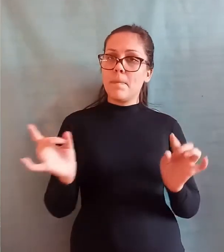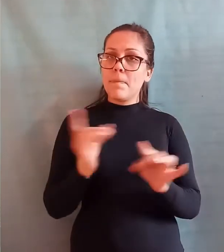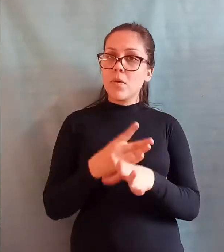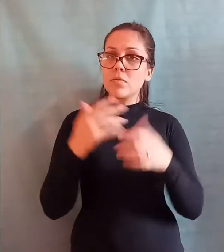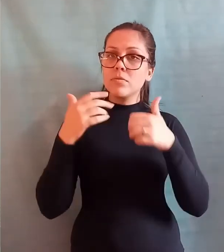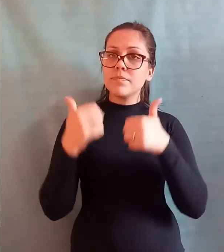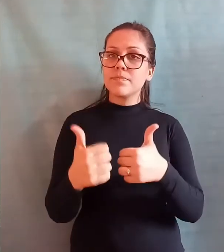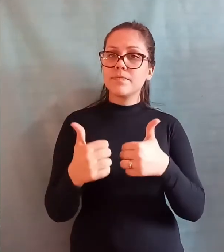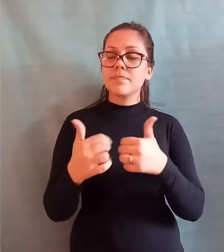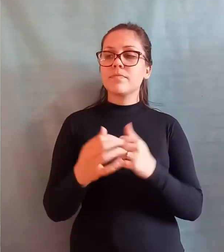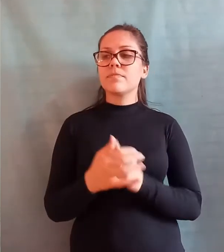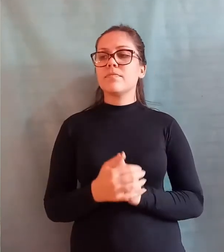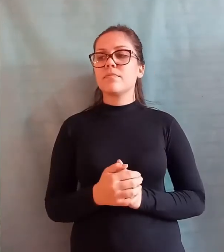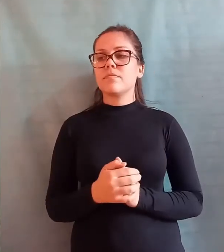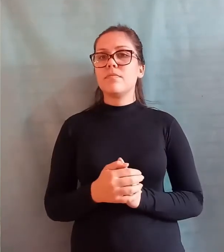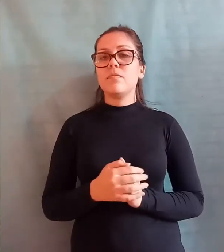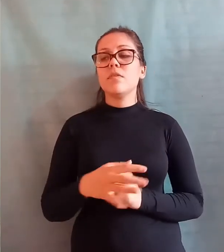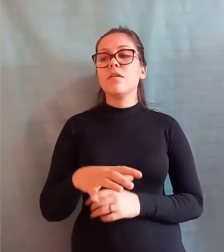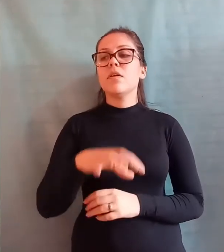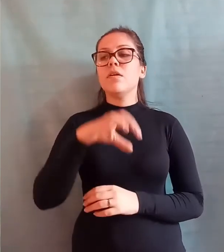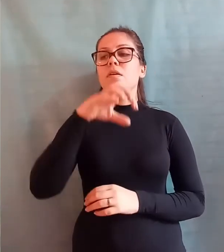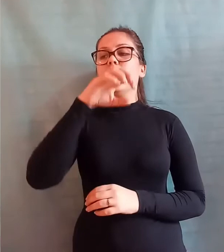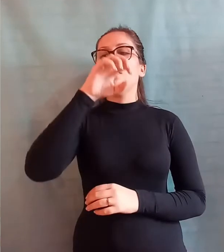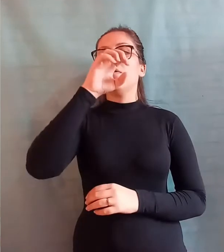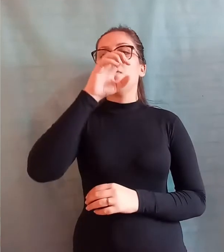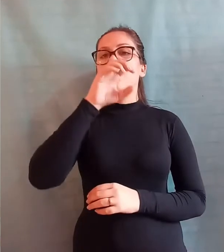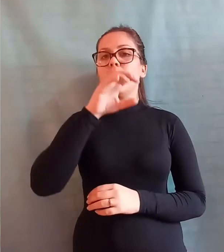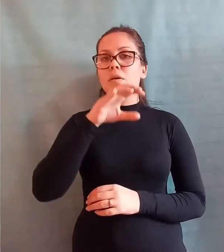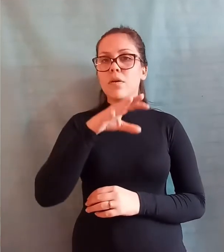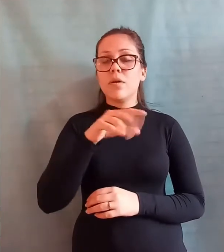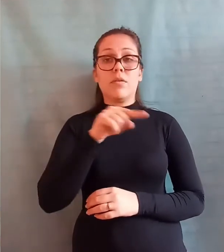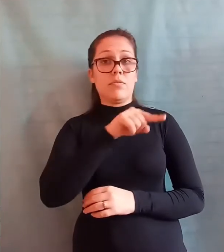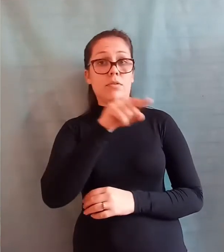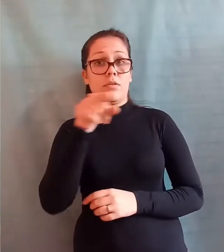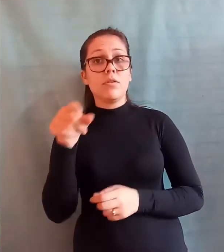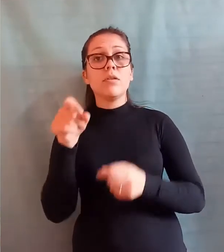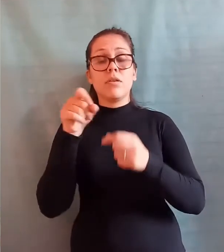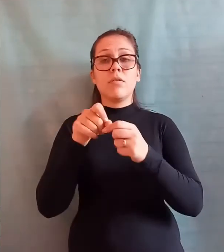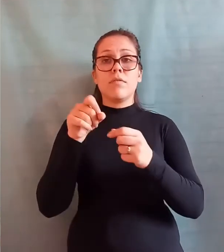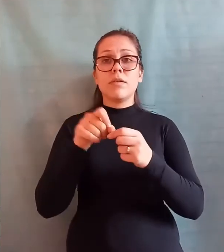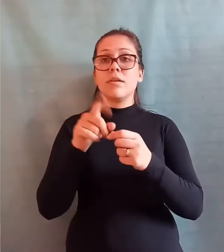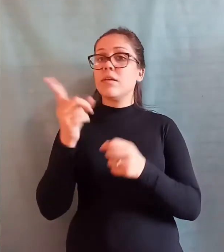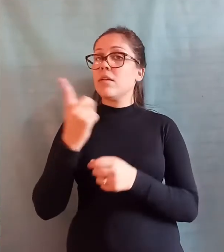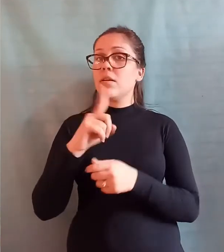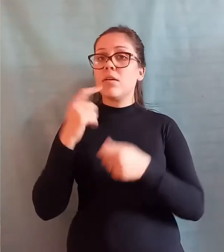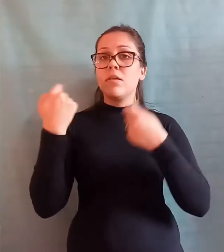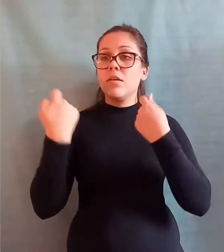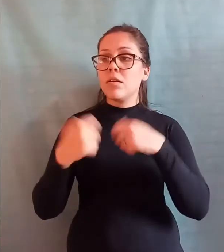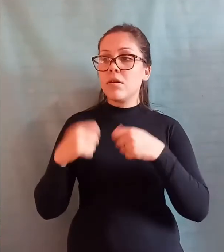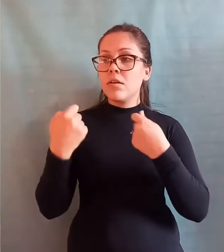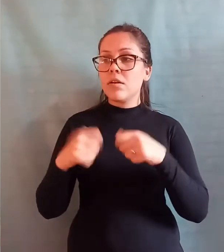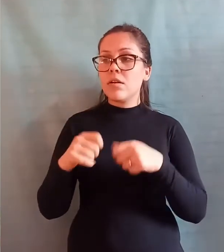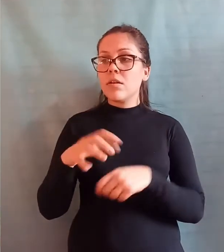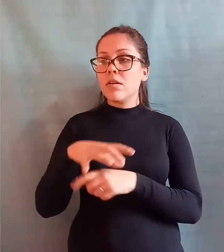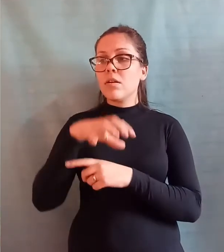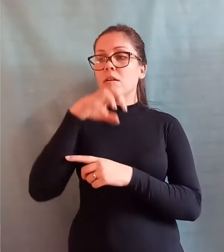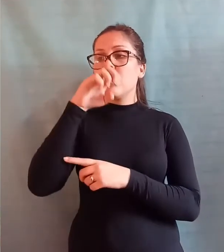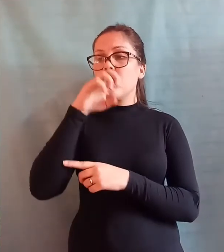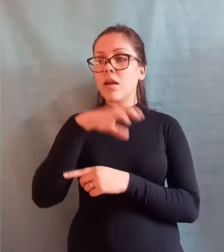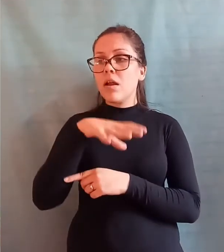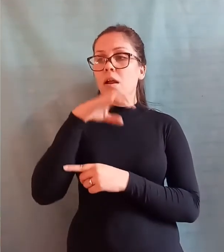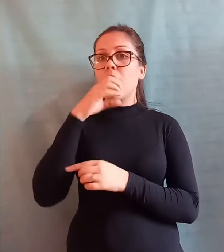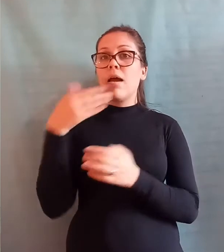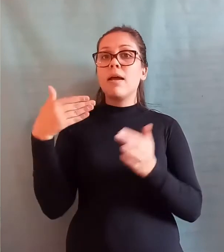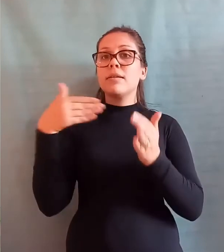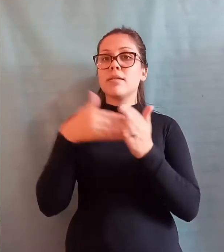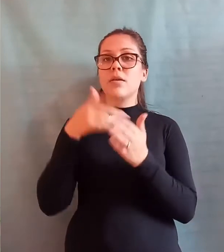organizei, ok? A inspiração e a expiração que vocês vão fazer durante os ciclos não precisa ser uma inspiração